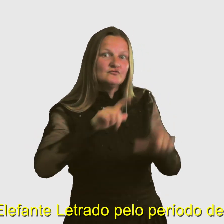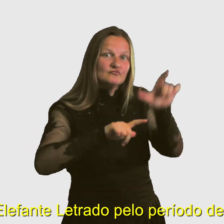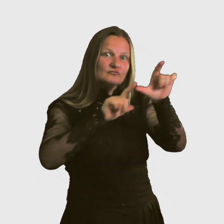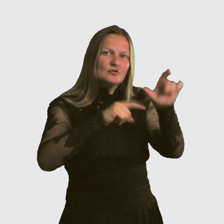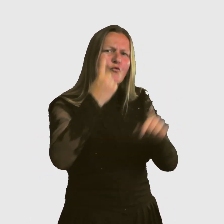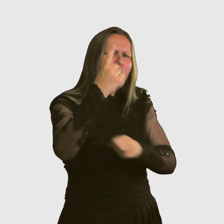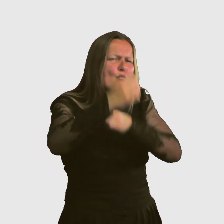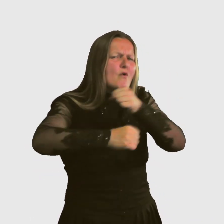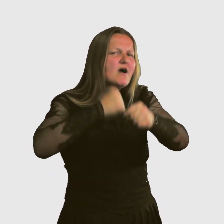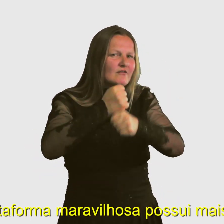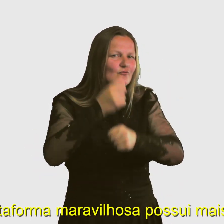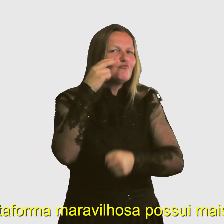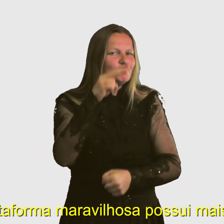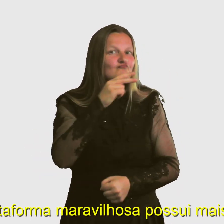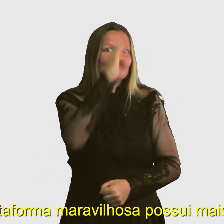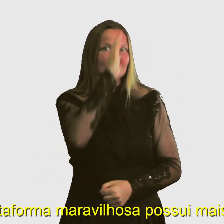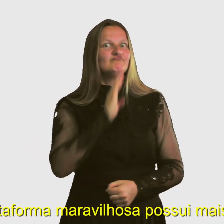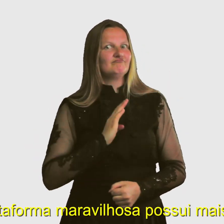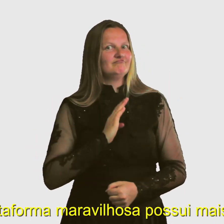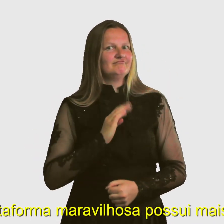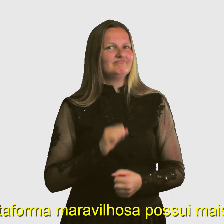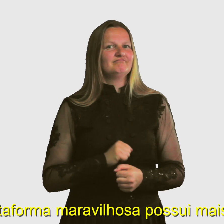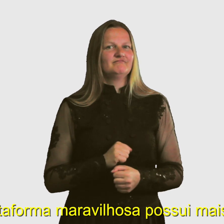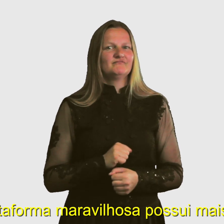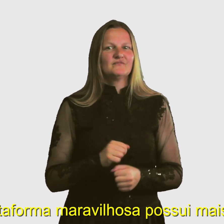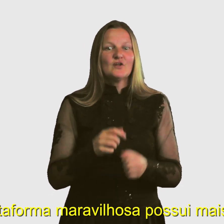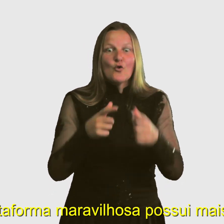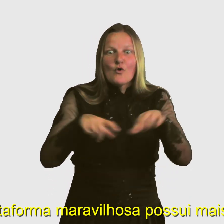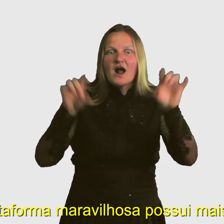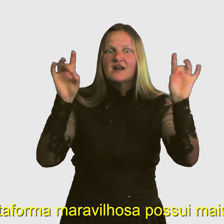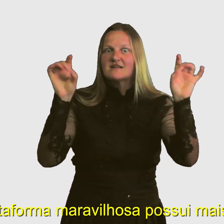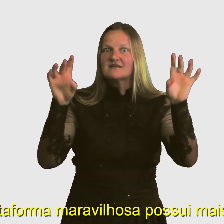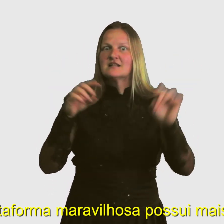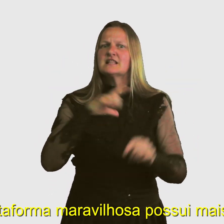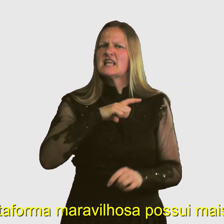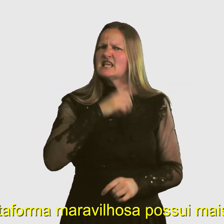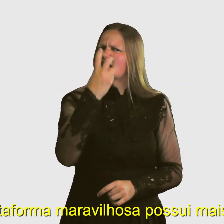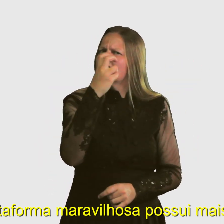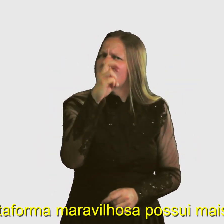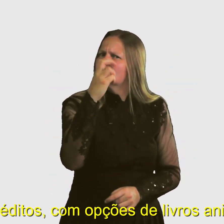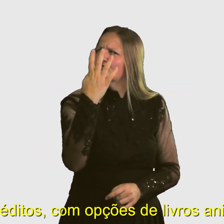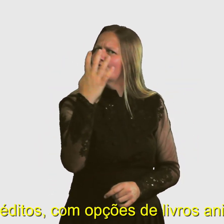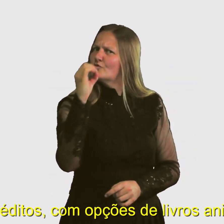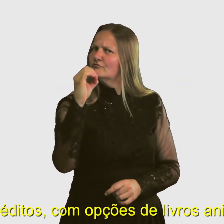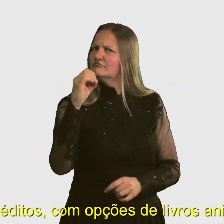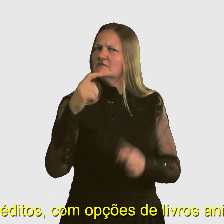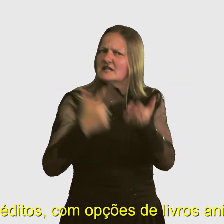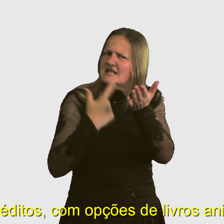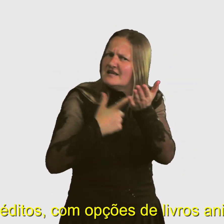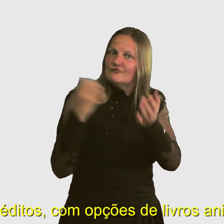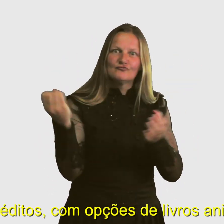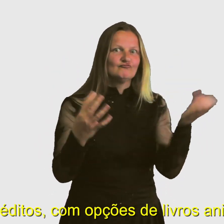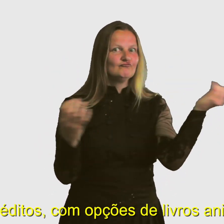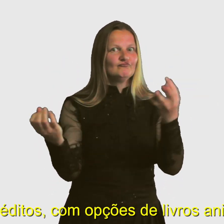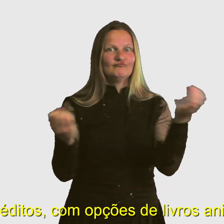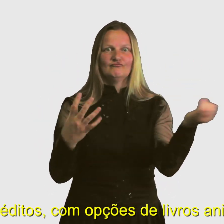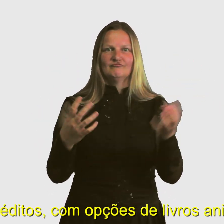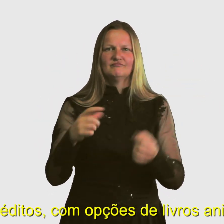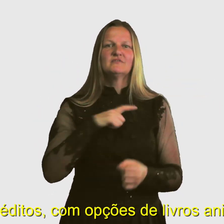ano. Essa plataforma maravilhosa possui mais de 540 livros inéditos, com opções de